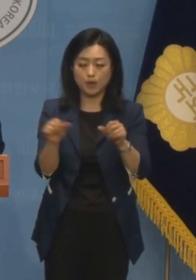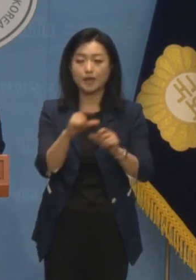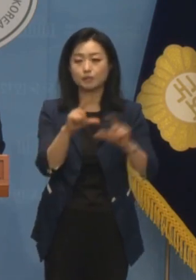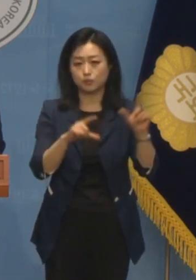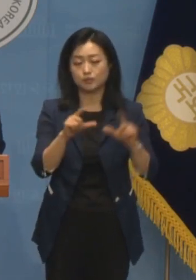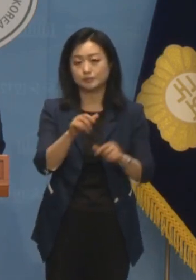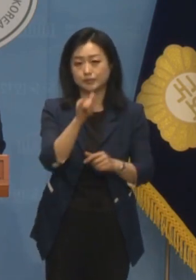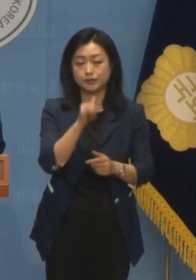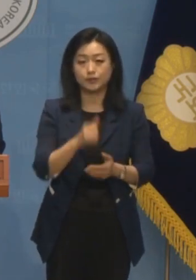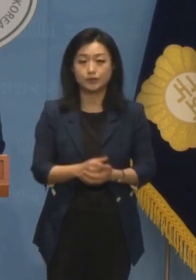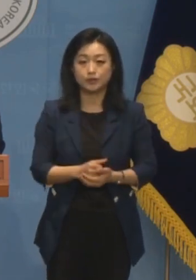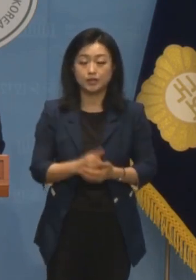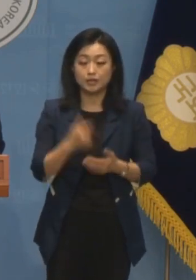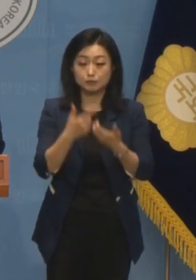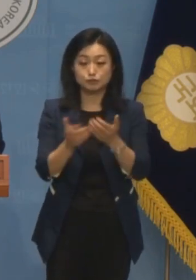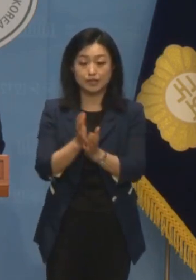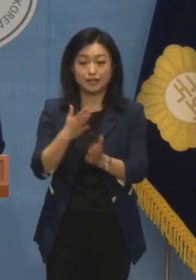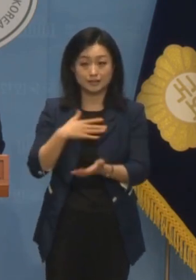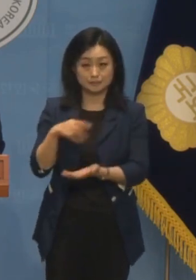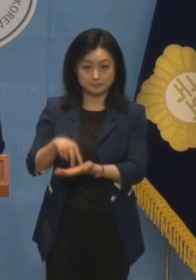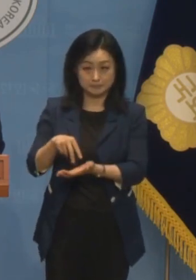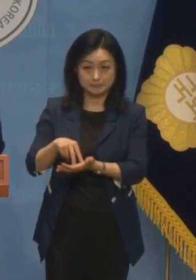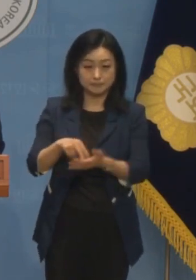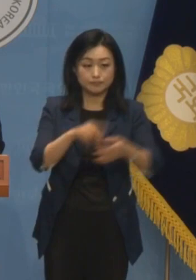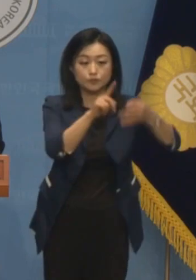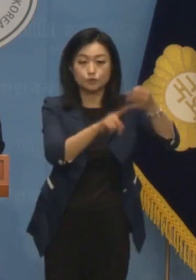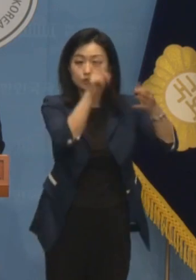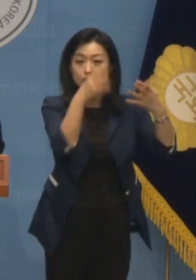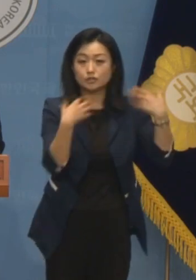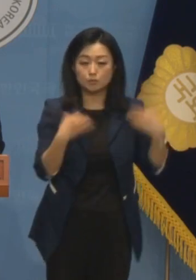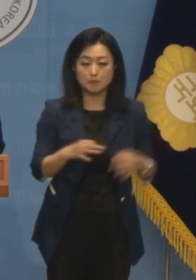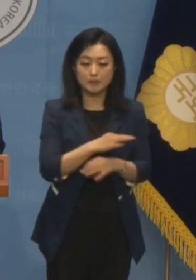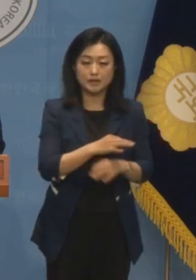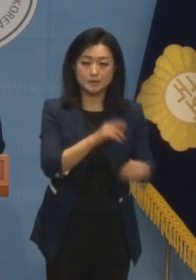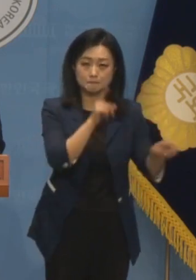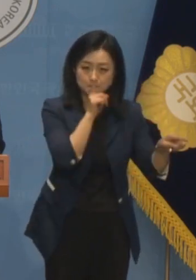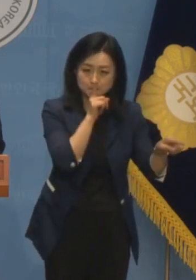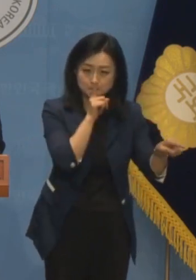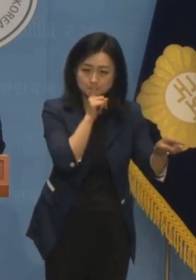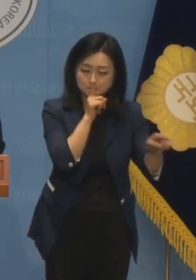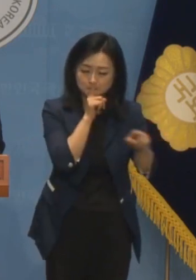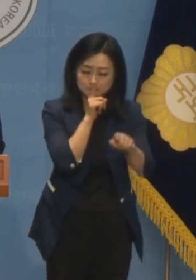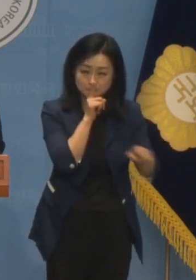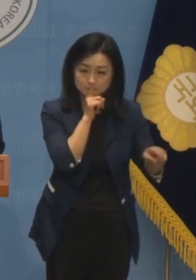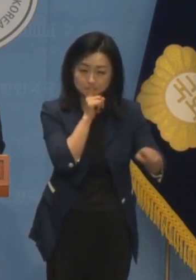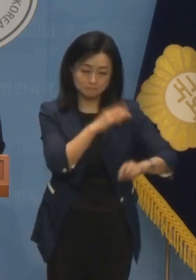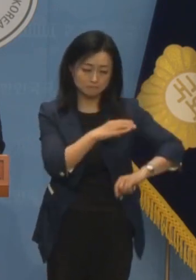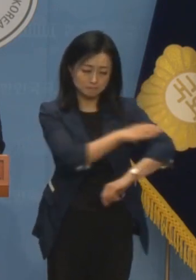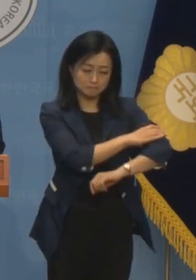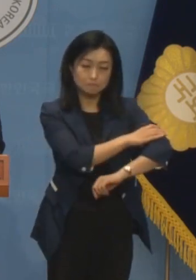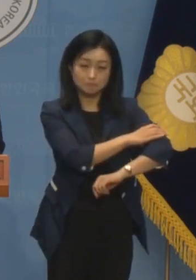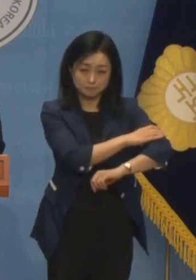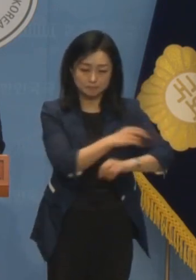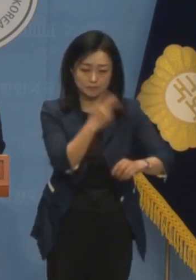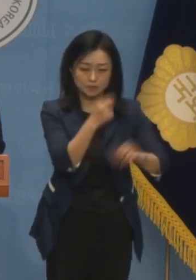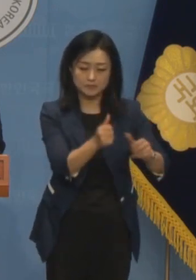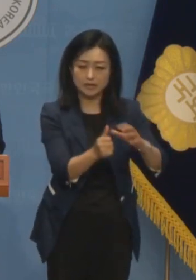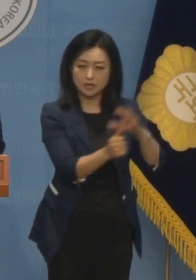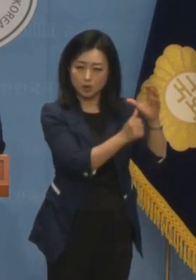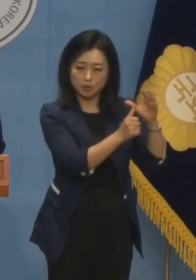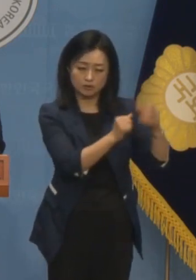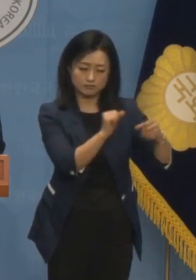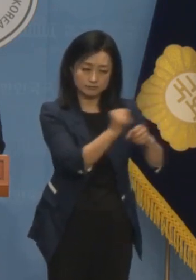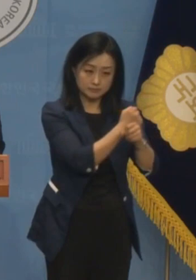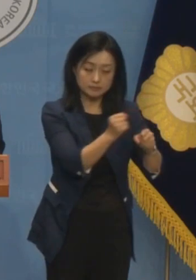있습니다. 더불어민주당은 윤석열 정권의 비비은폐와 사정통치의 도구로 전락한 정치검찰의